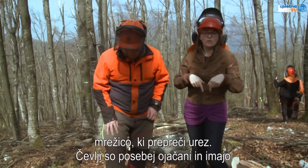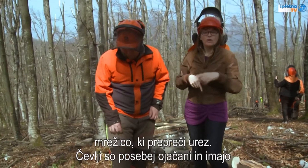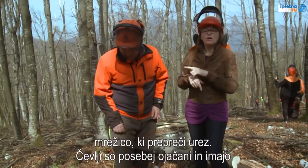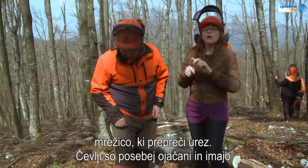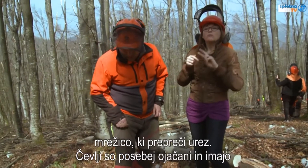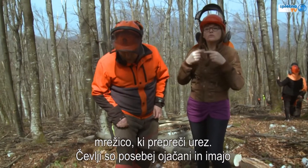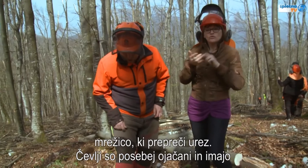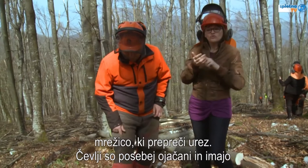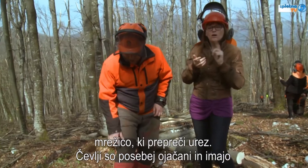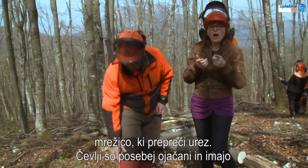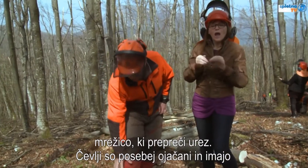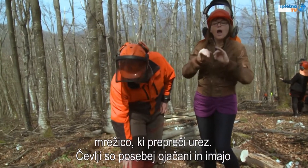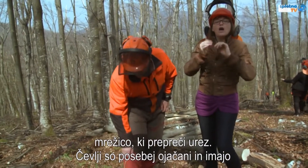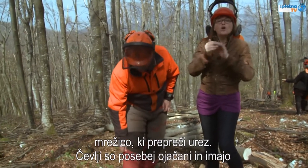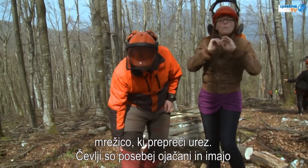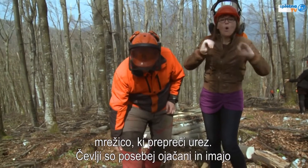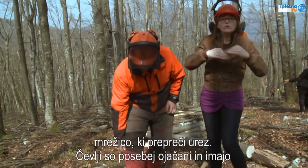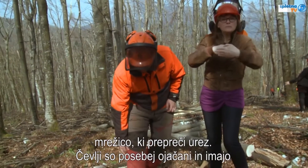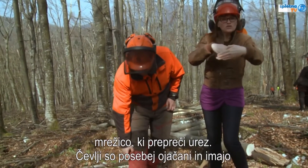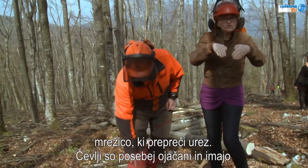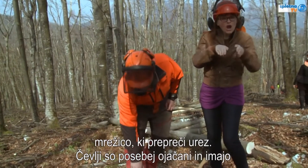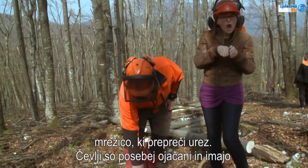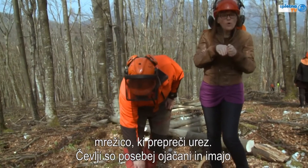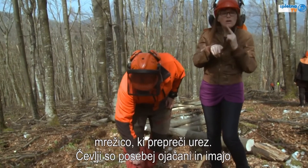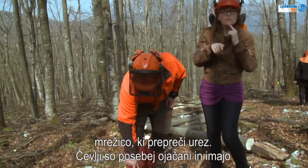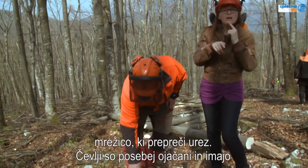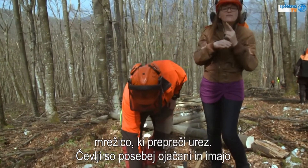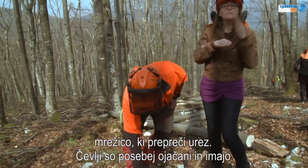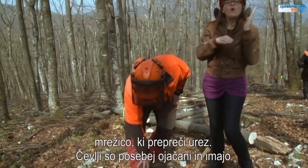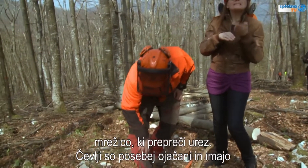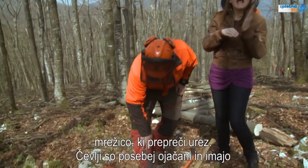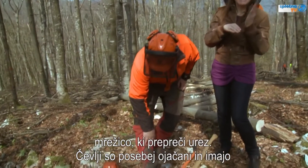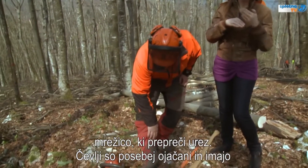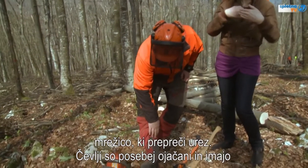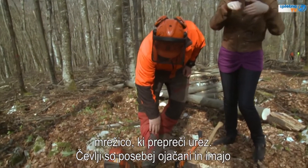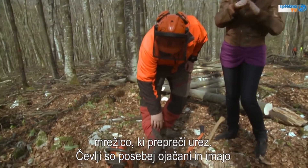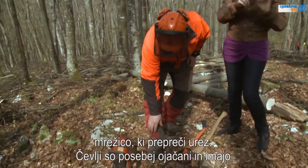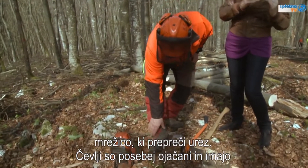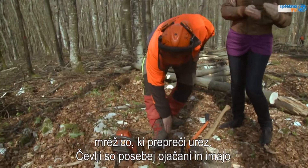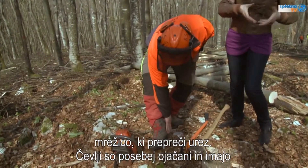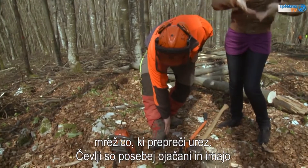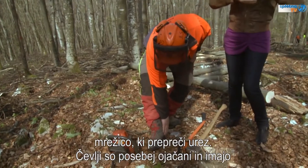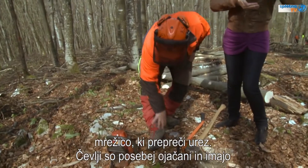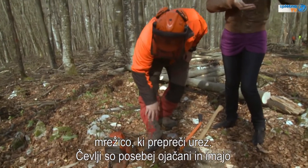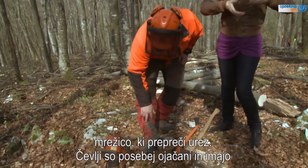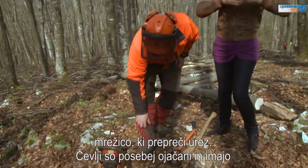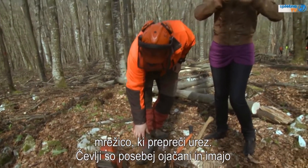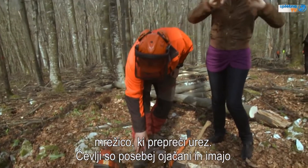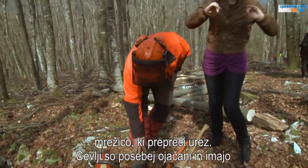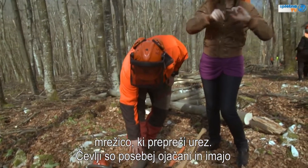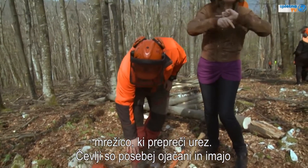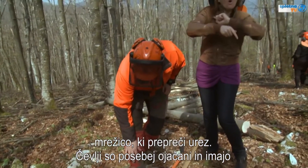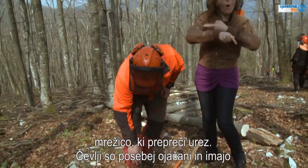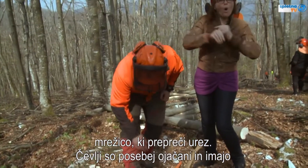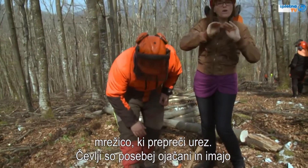Naprej so še posebni čevlji, tako imenovani sekaški čevlji, ki so višji čevlji, posebej ojačani